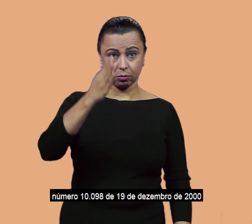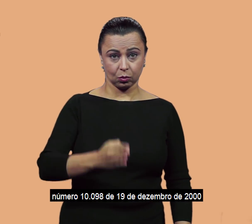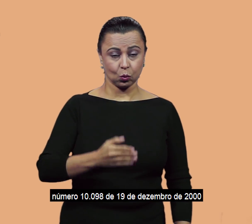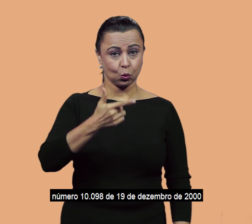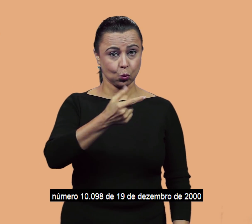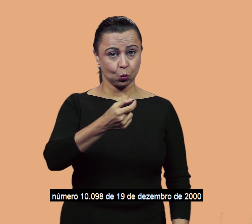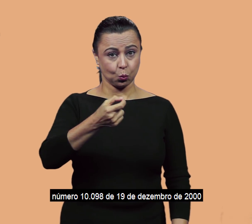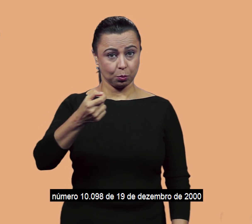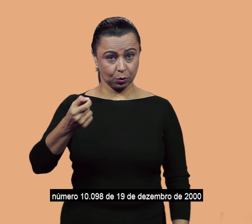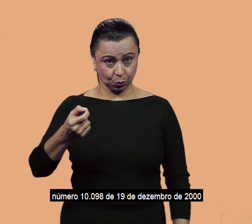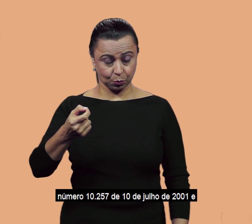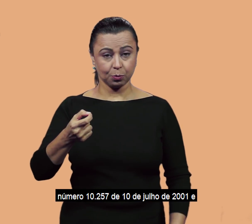2000 número